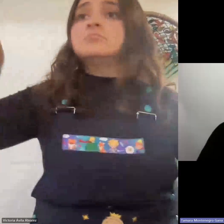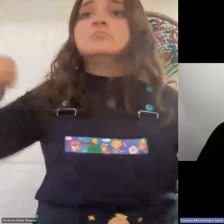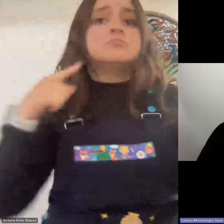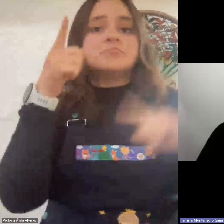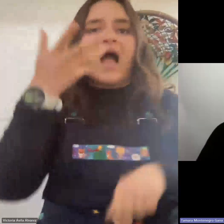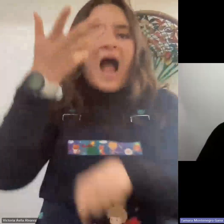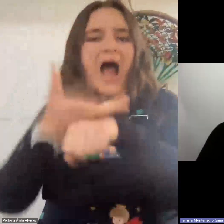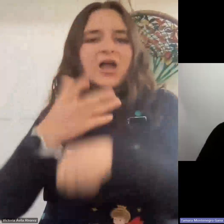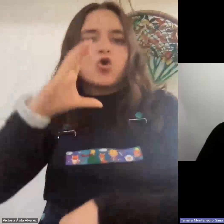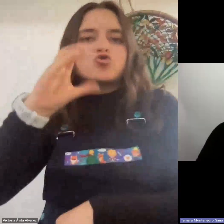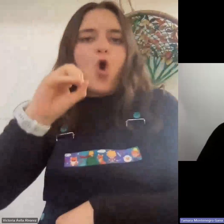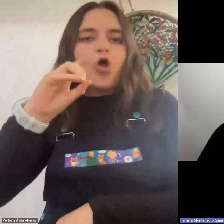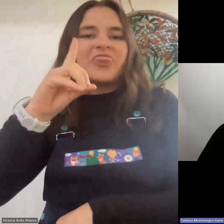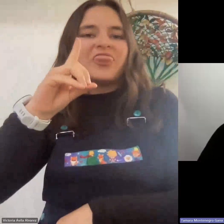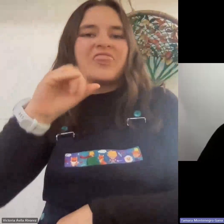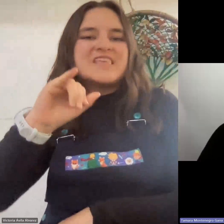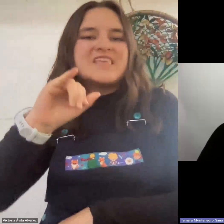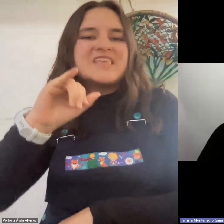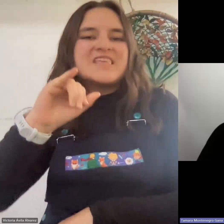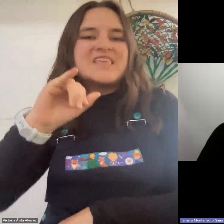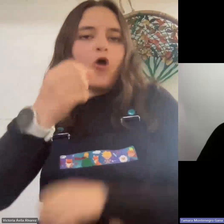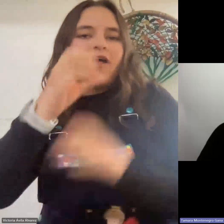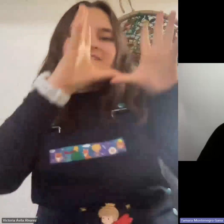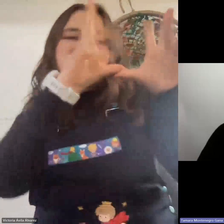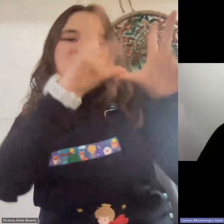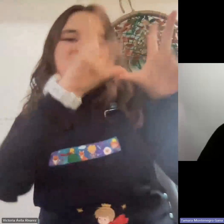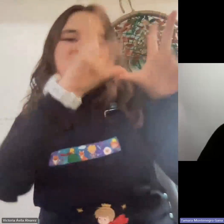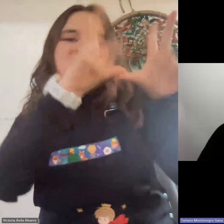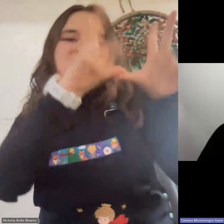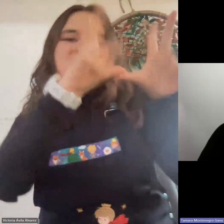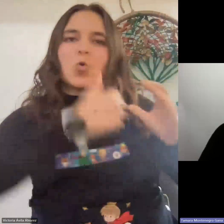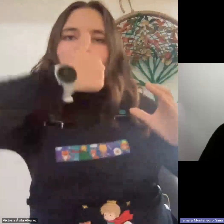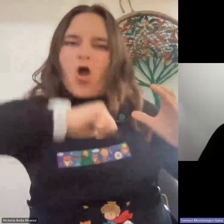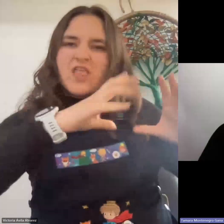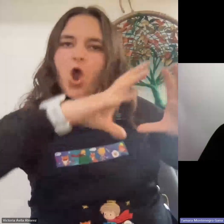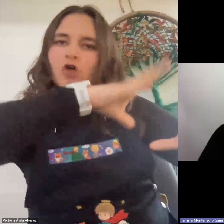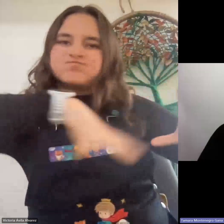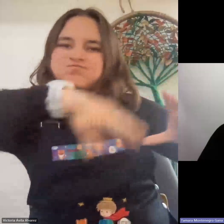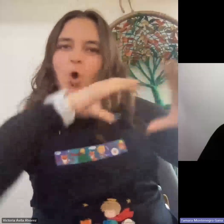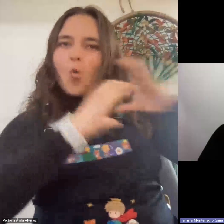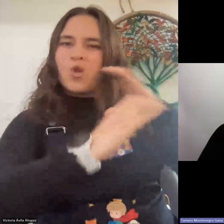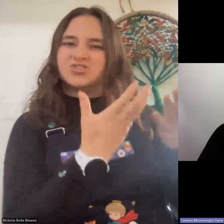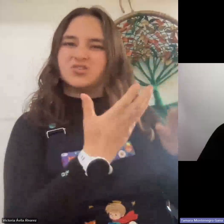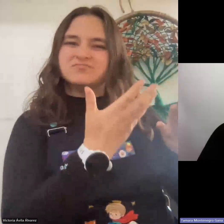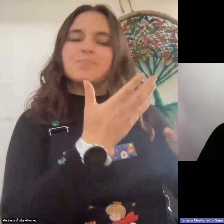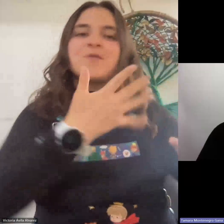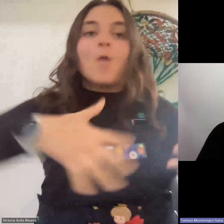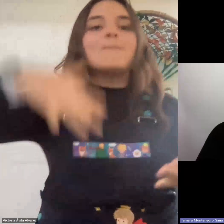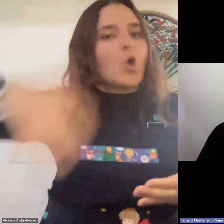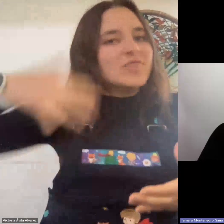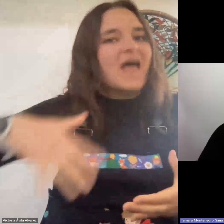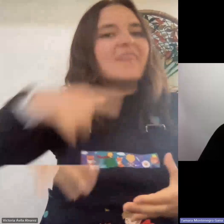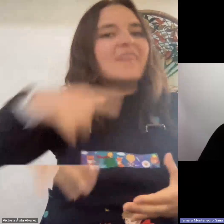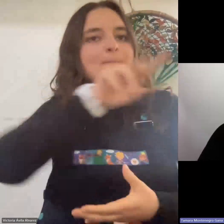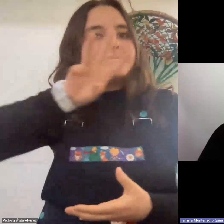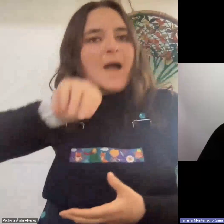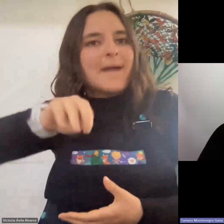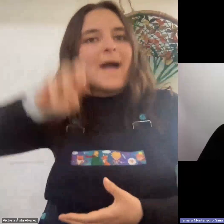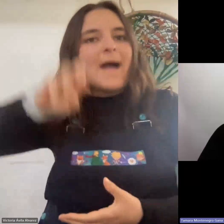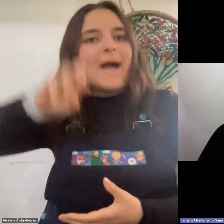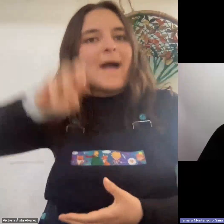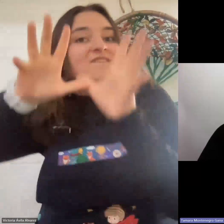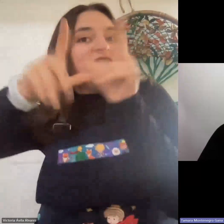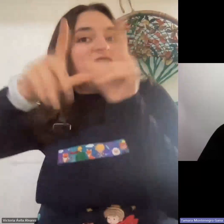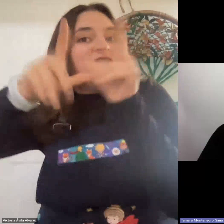que piensen que no pueden ayudarle y que solo con indicar, como codificar las cosas, como un código de familia,